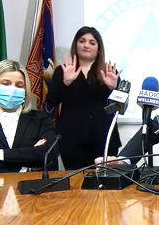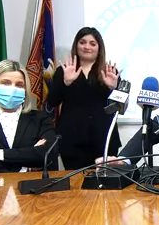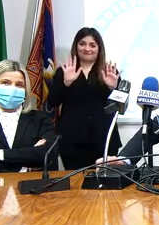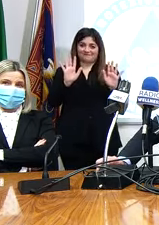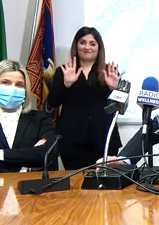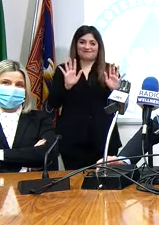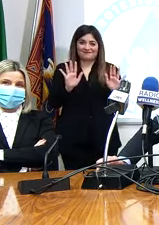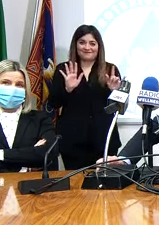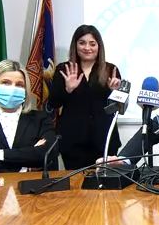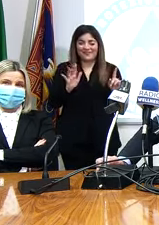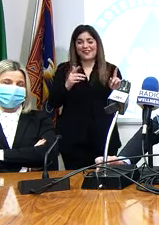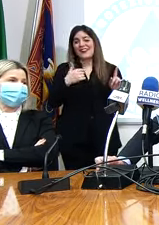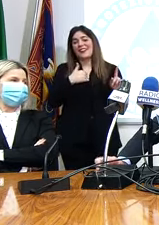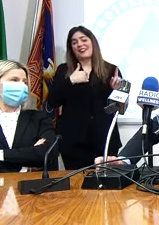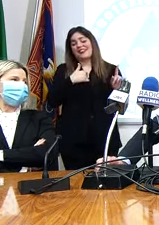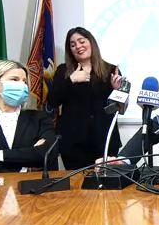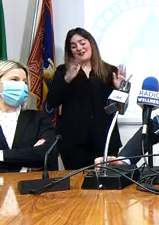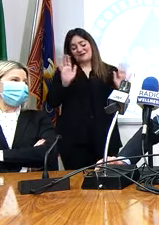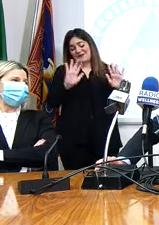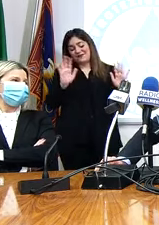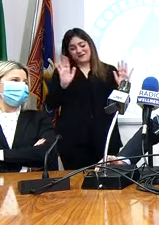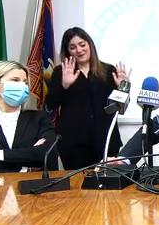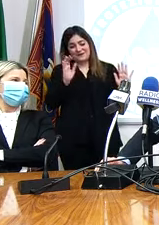quindi parlare di caccia con me.